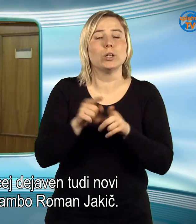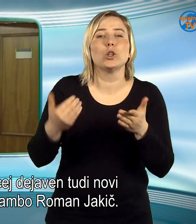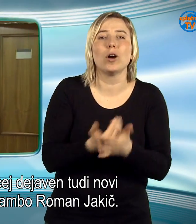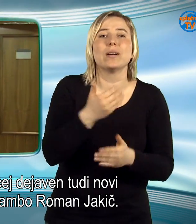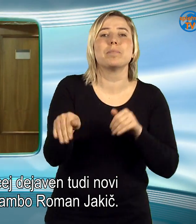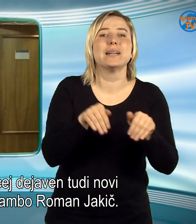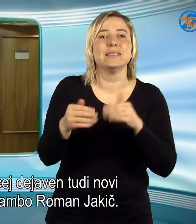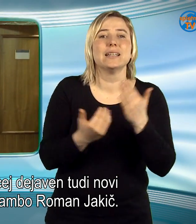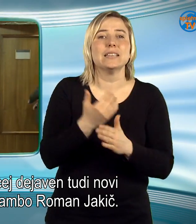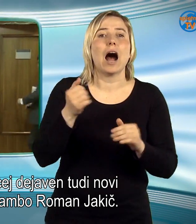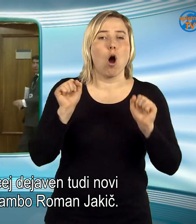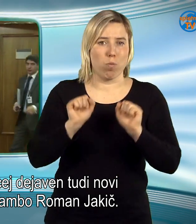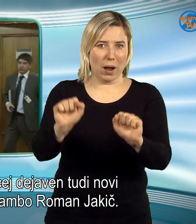obrambo Roman Jakič.